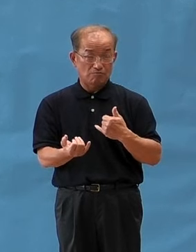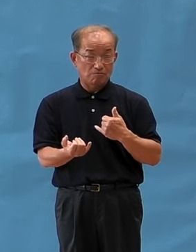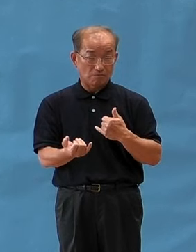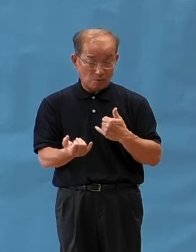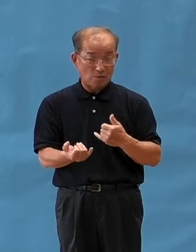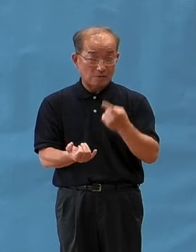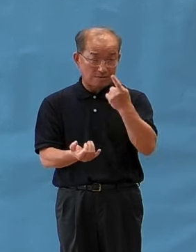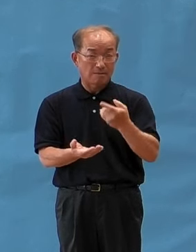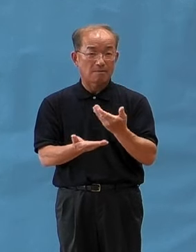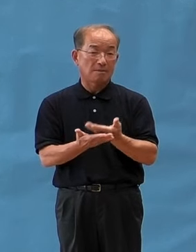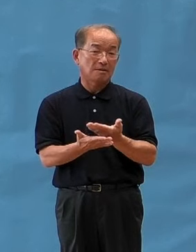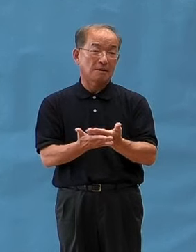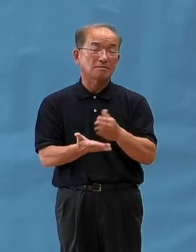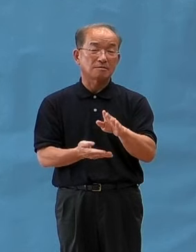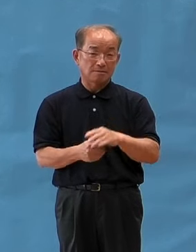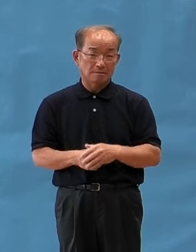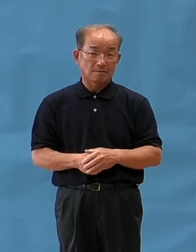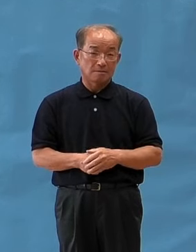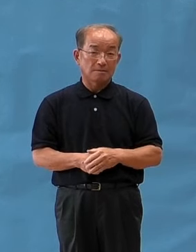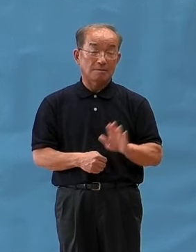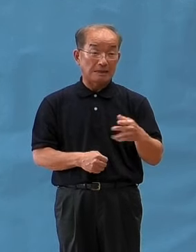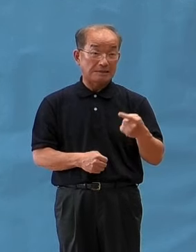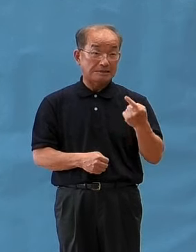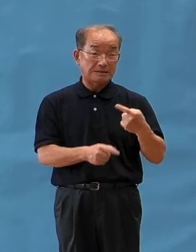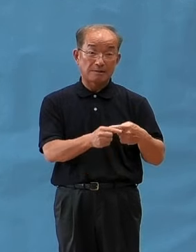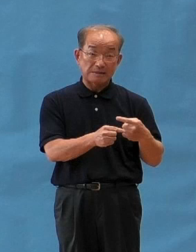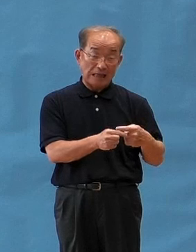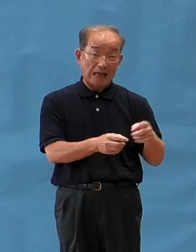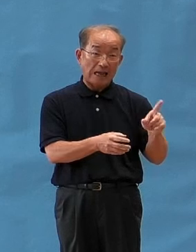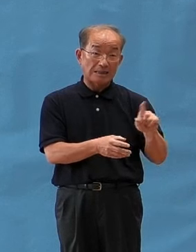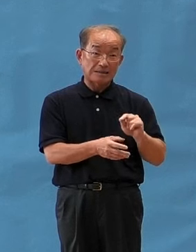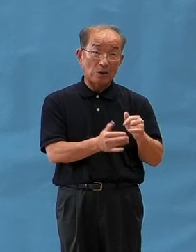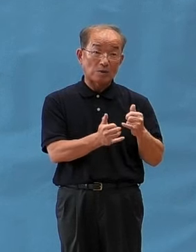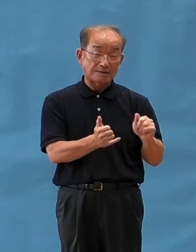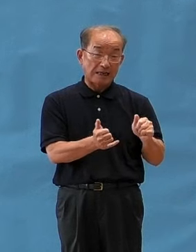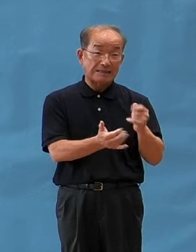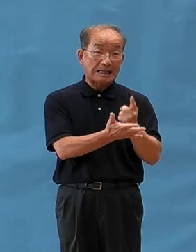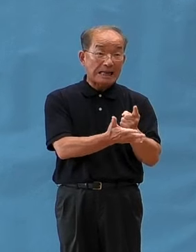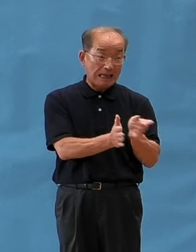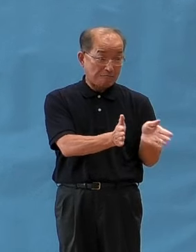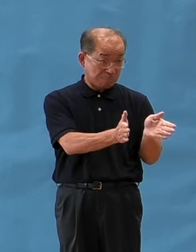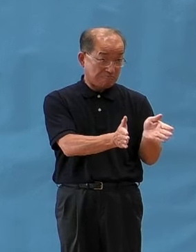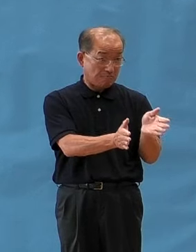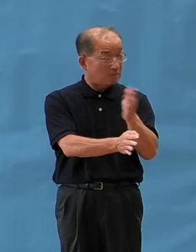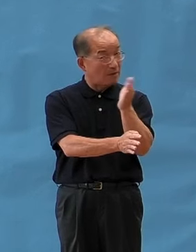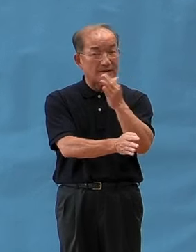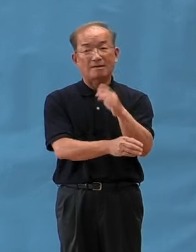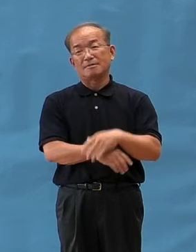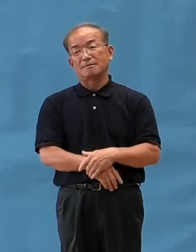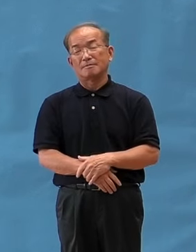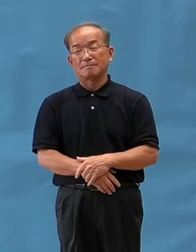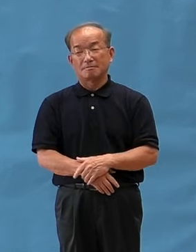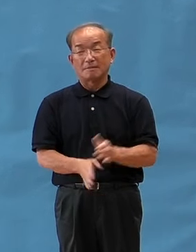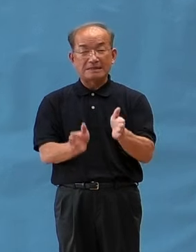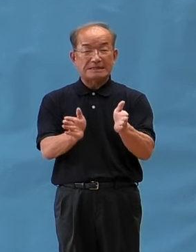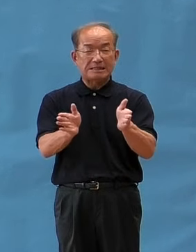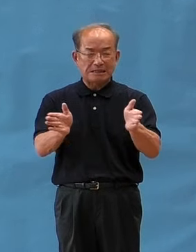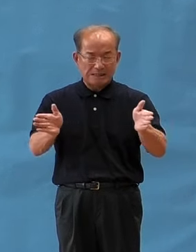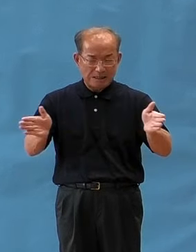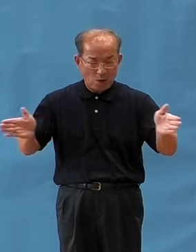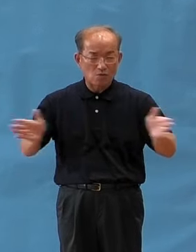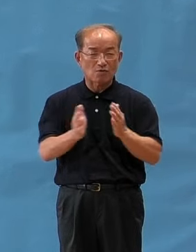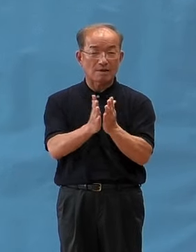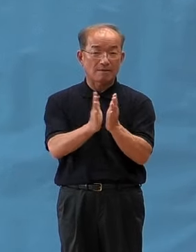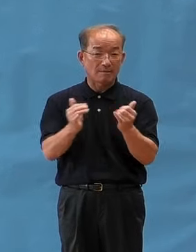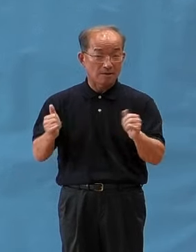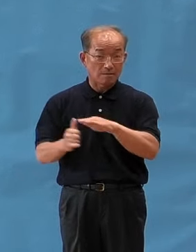というのが一番です。ただ市畑の利用者の方じゃないとお相手しませんということでは全くないので、それは広く県民の